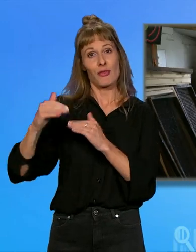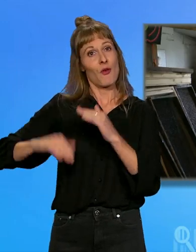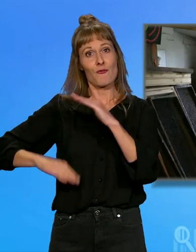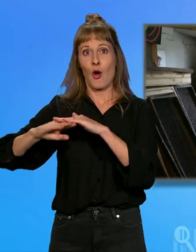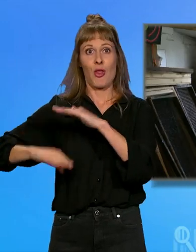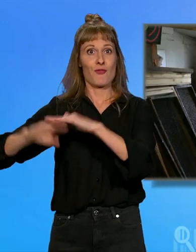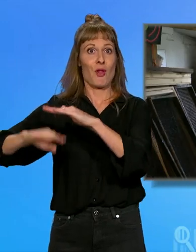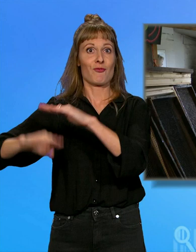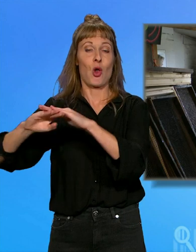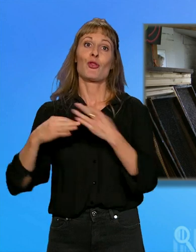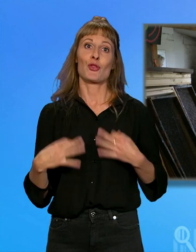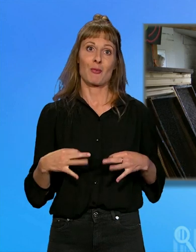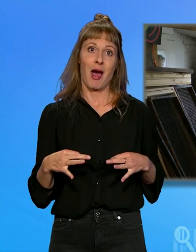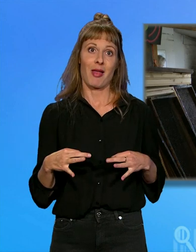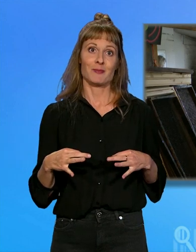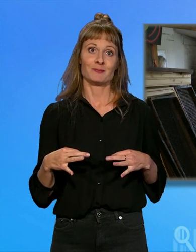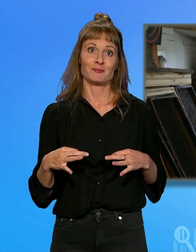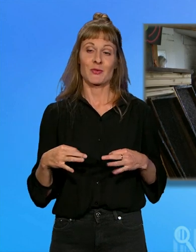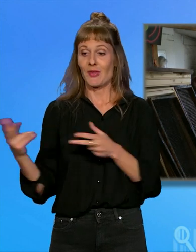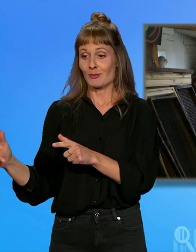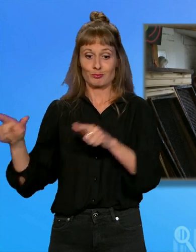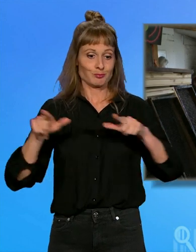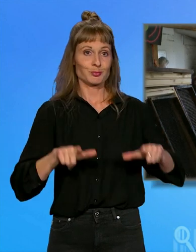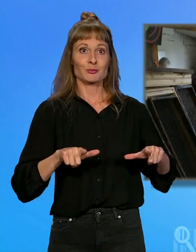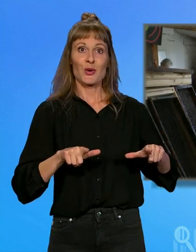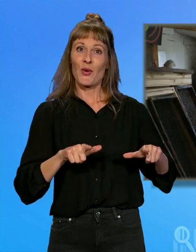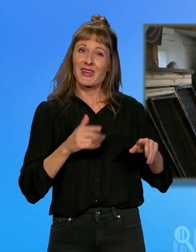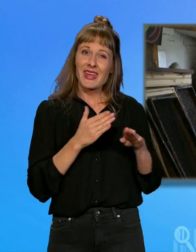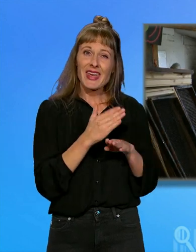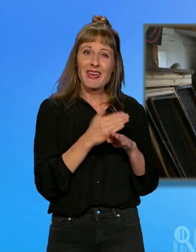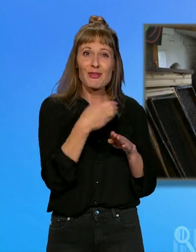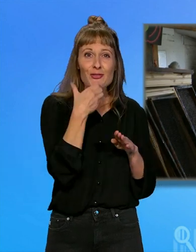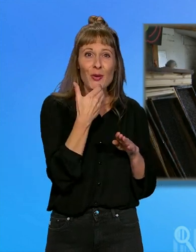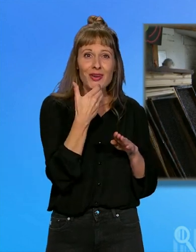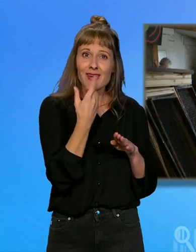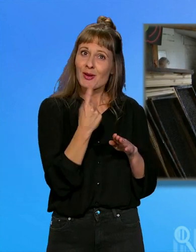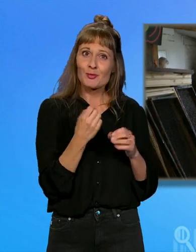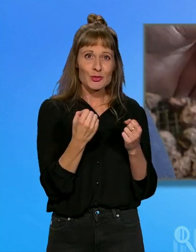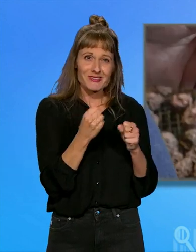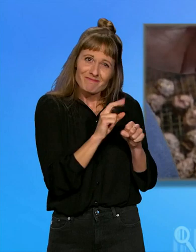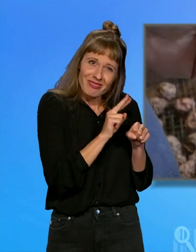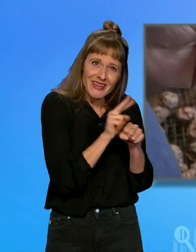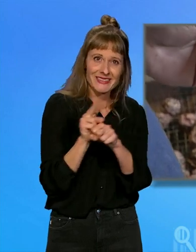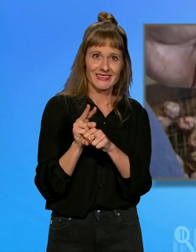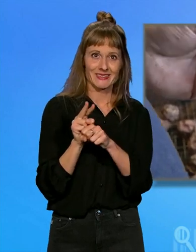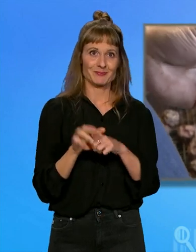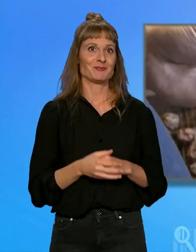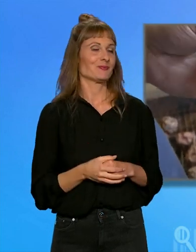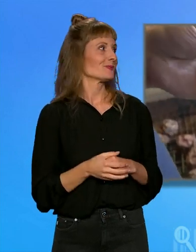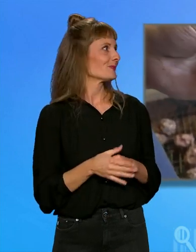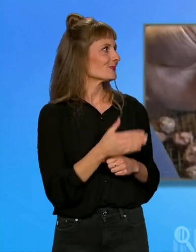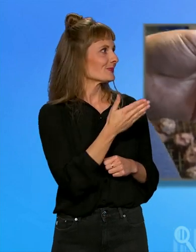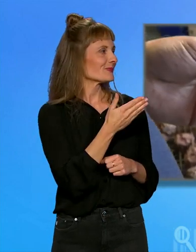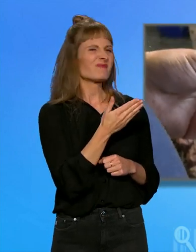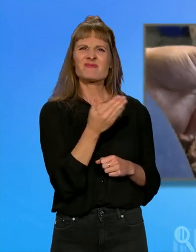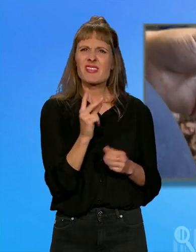Frucht kontrolliert der Experte die Qualität. Man spürt es einfach. Eine gewisse Weiche ist ideal, aber gleich